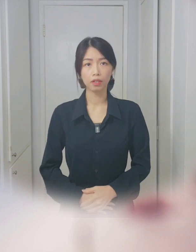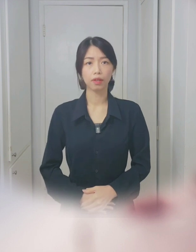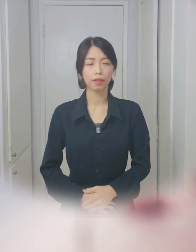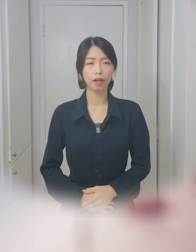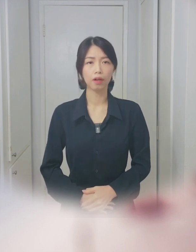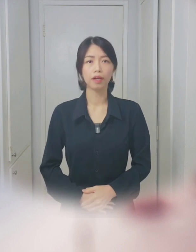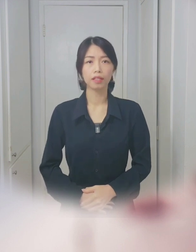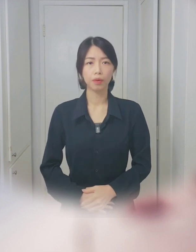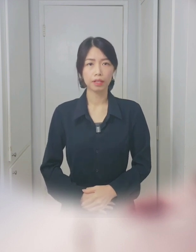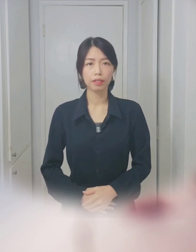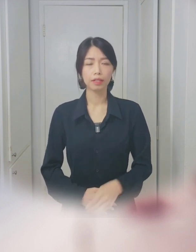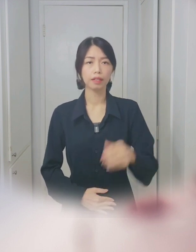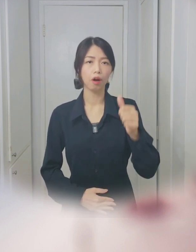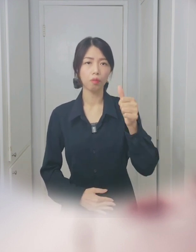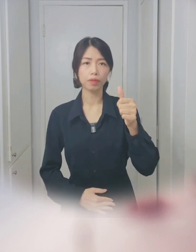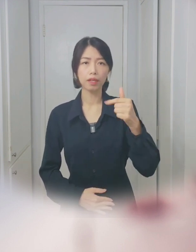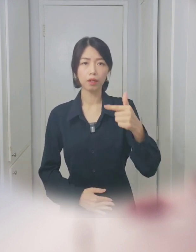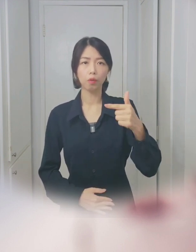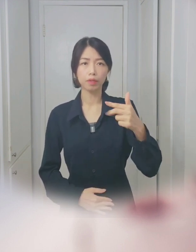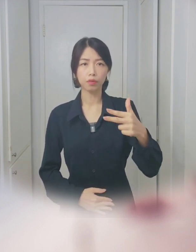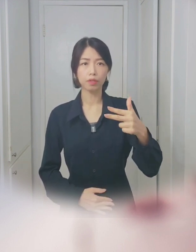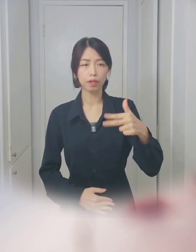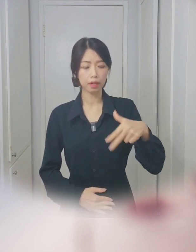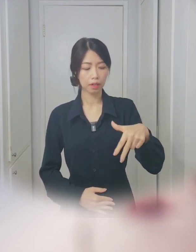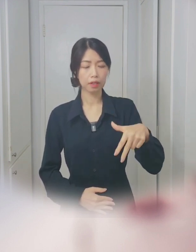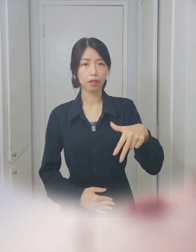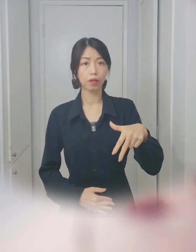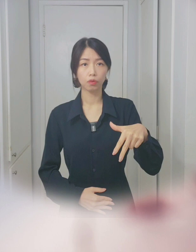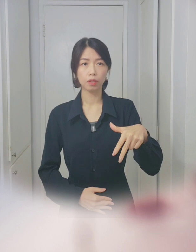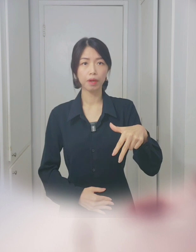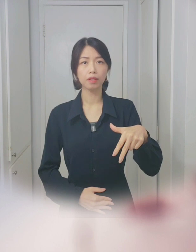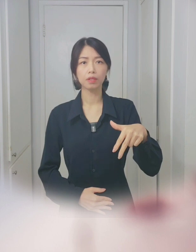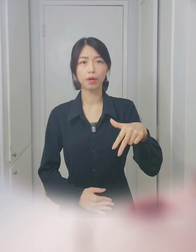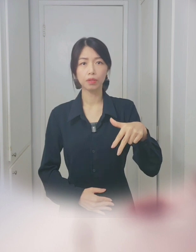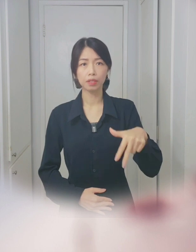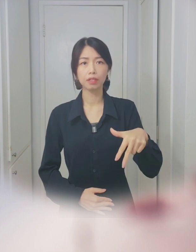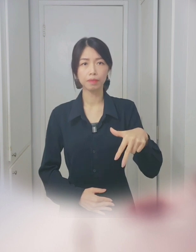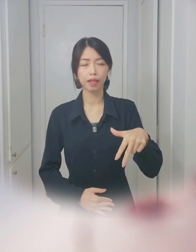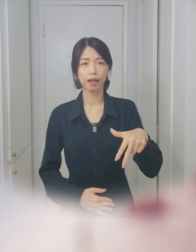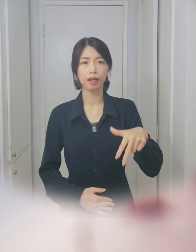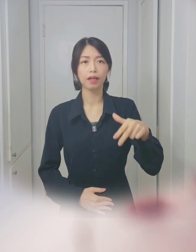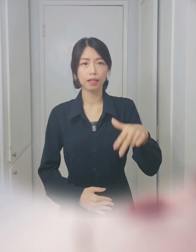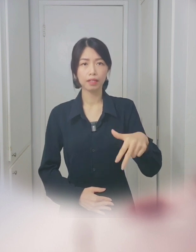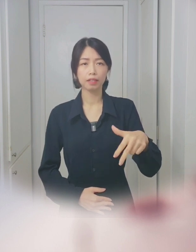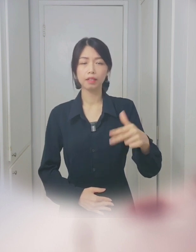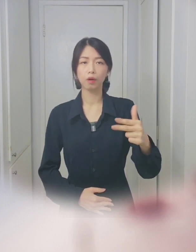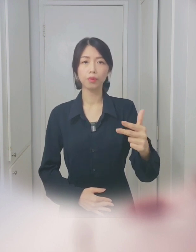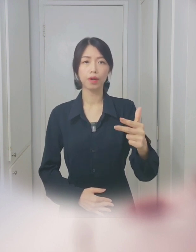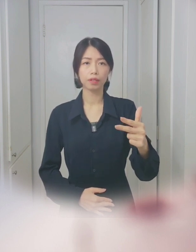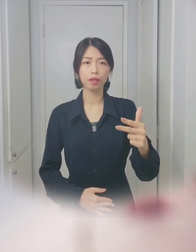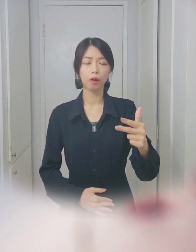지읒을 아셔야 되는데요. 지화 지읒은 엄지, 검지, 중지를 이렇게 두시면 지화로 지읒입니다. 이